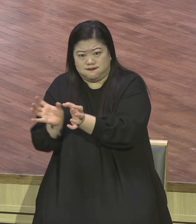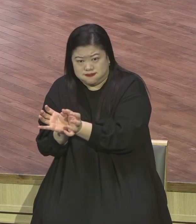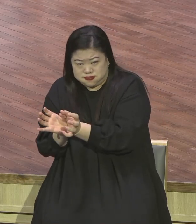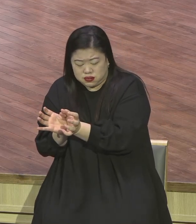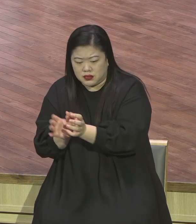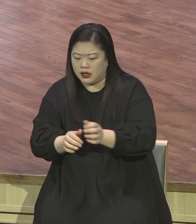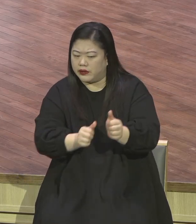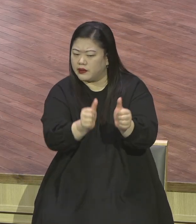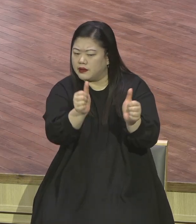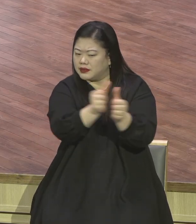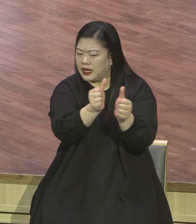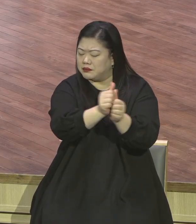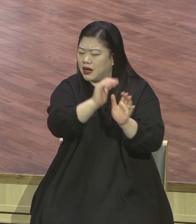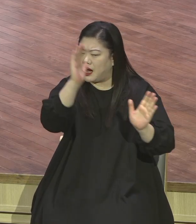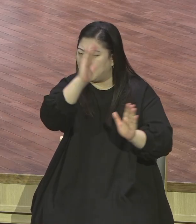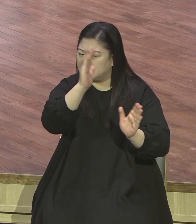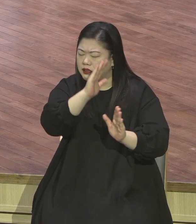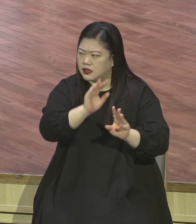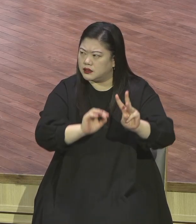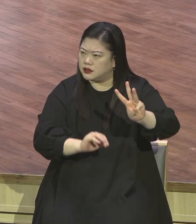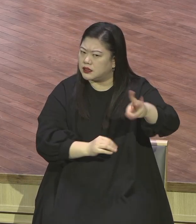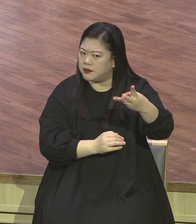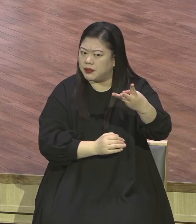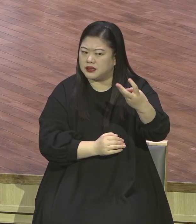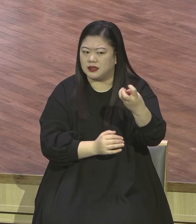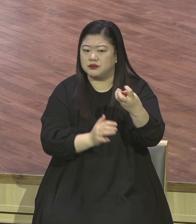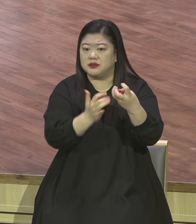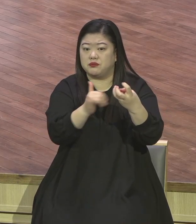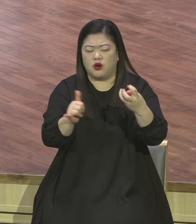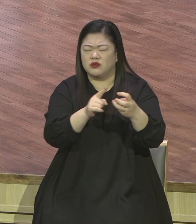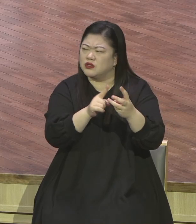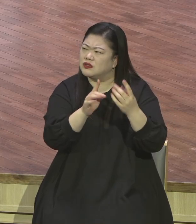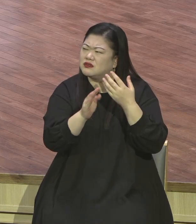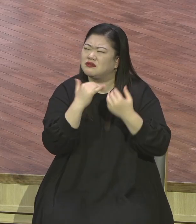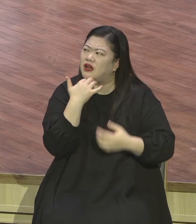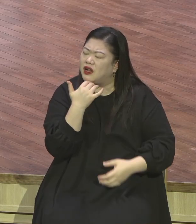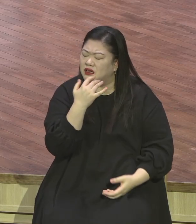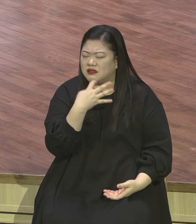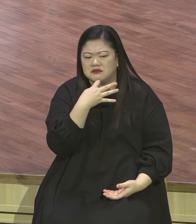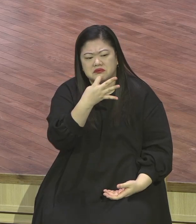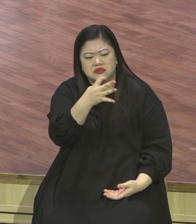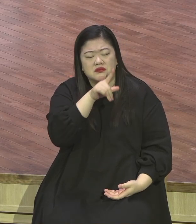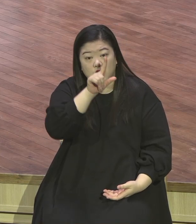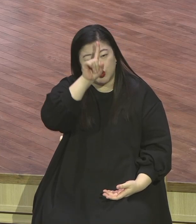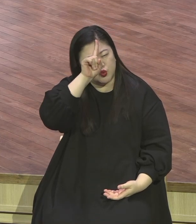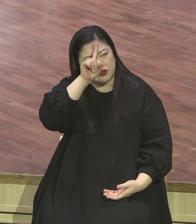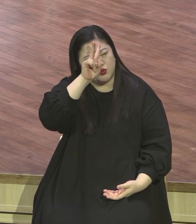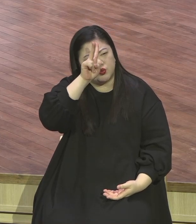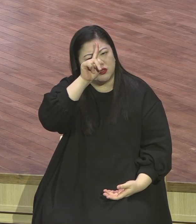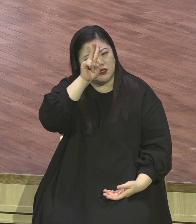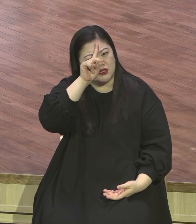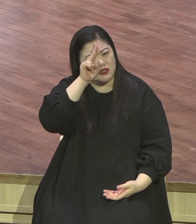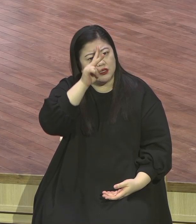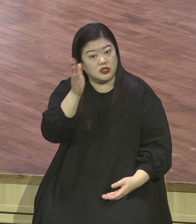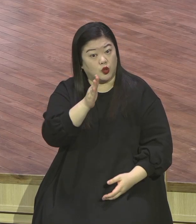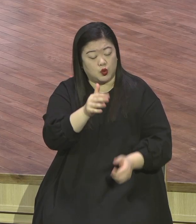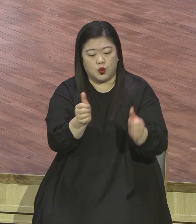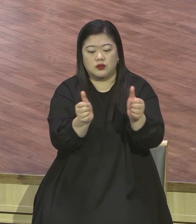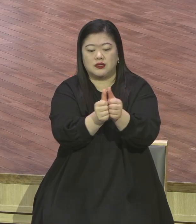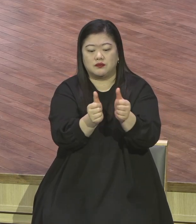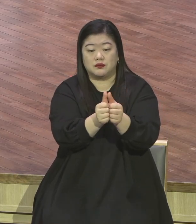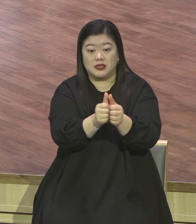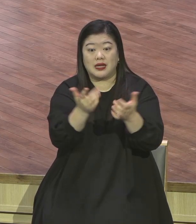330명을 납치했다. 중학생들이 중학생들 납치를 했어요. 그 학교에